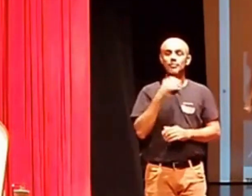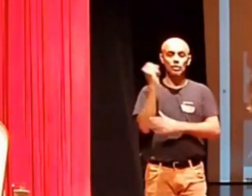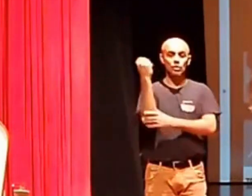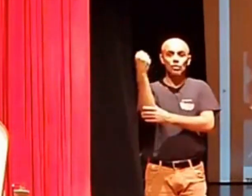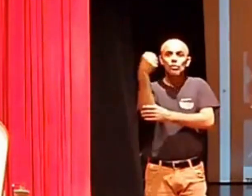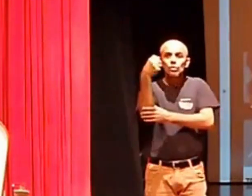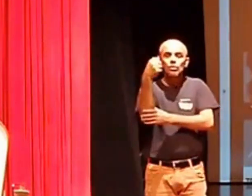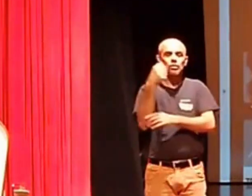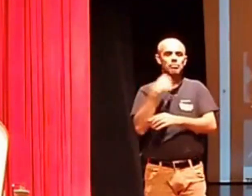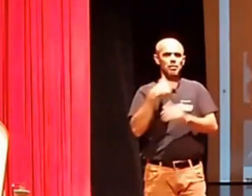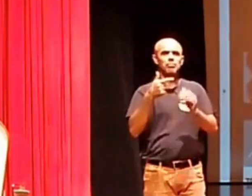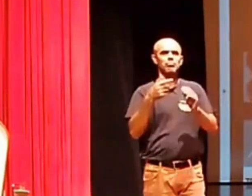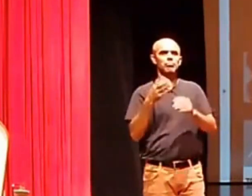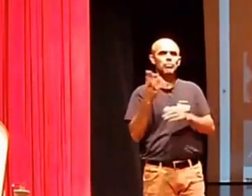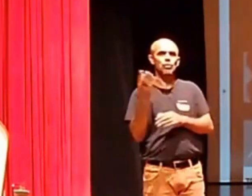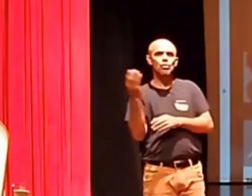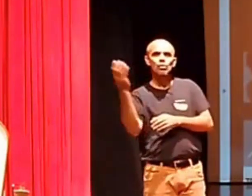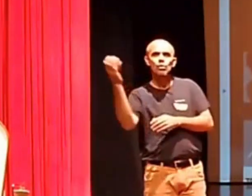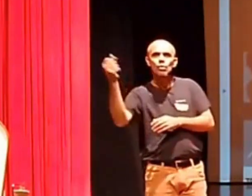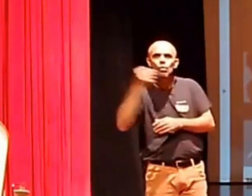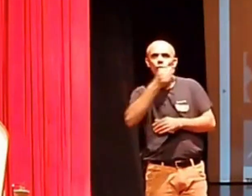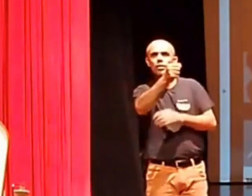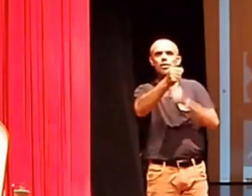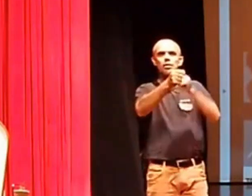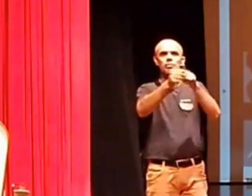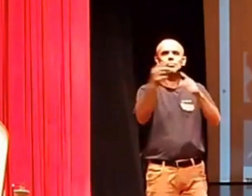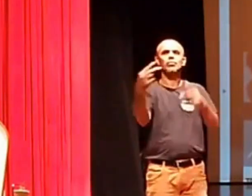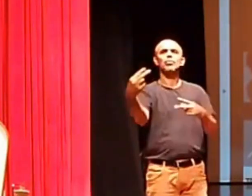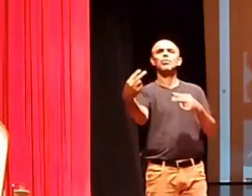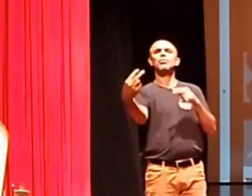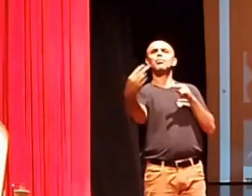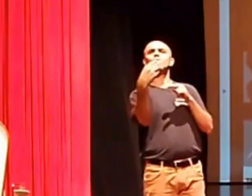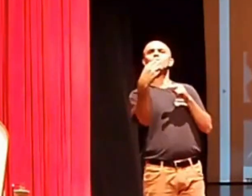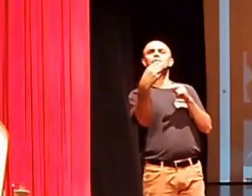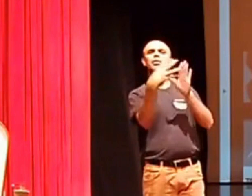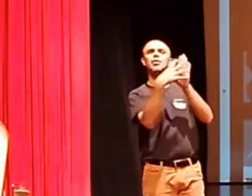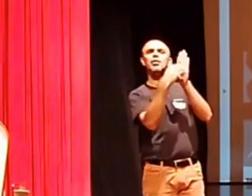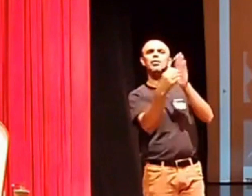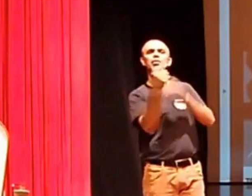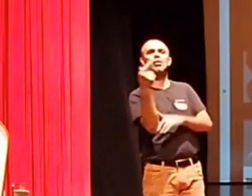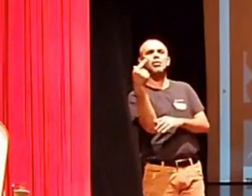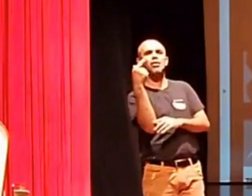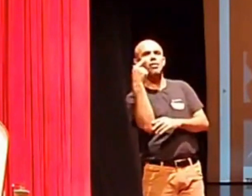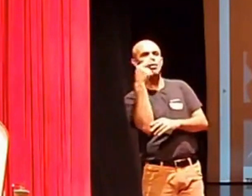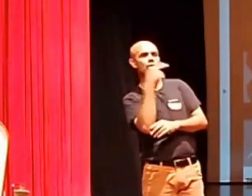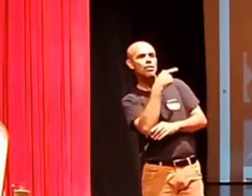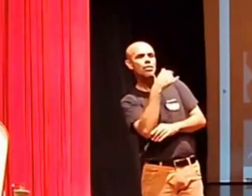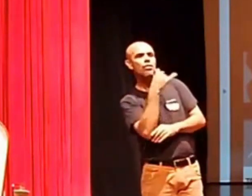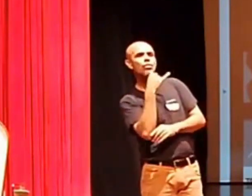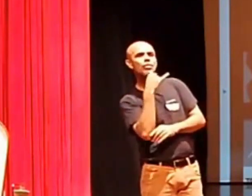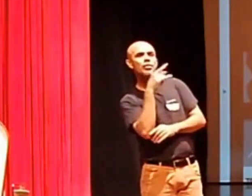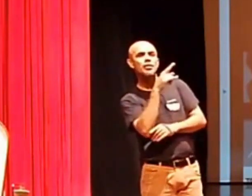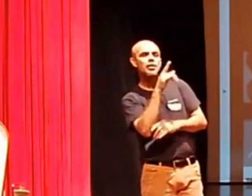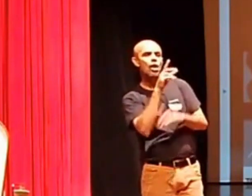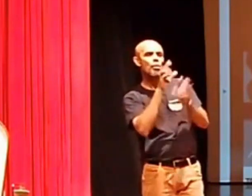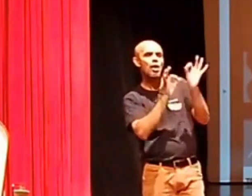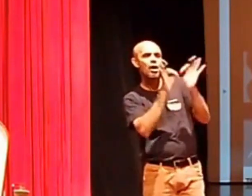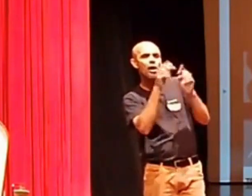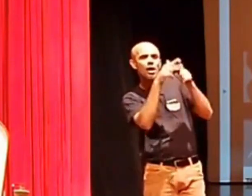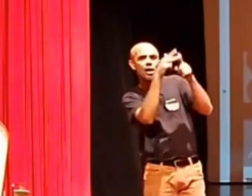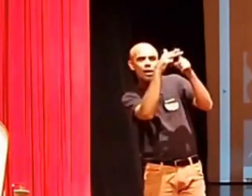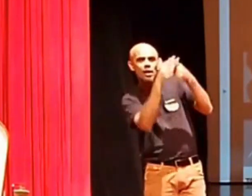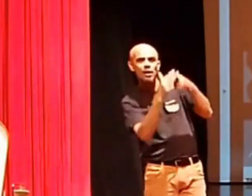ali, mas eu coloquei ela ali para poder exemplificar para vocês o que é uma retificação. É aquilo